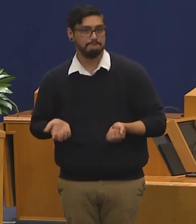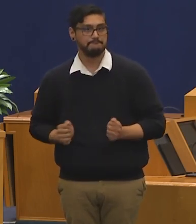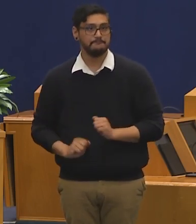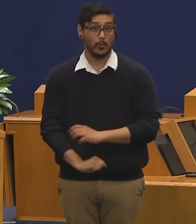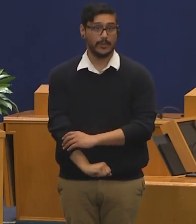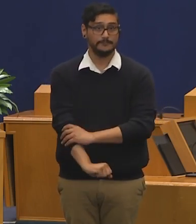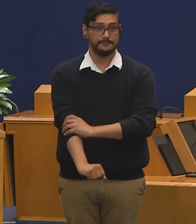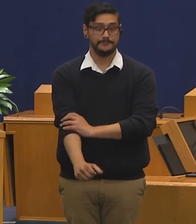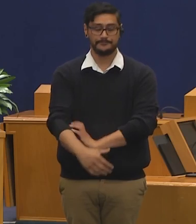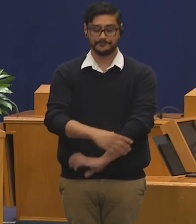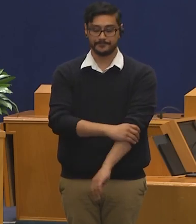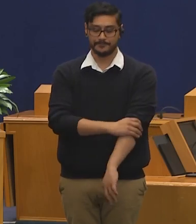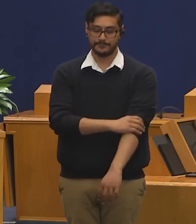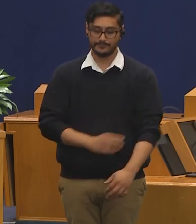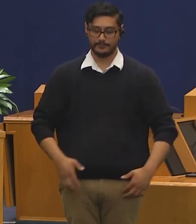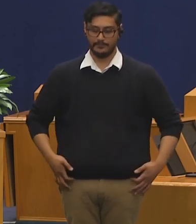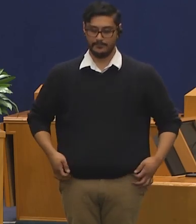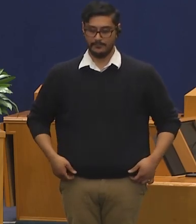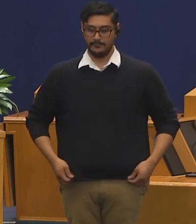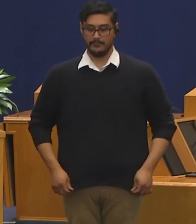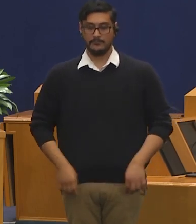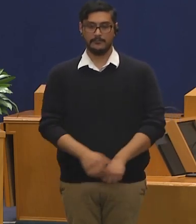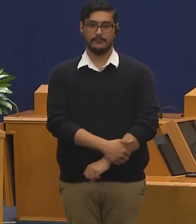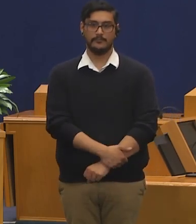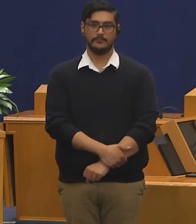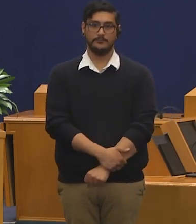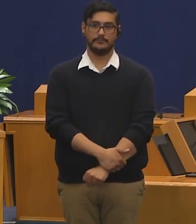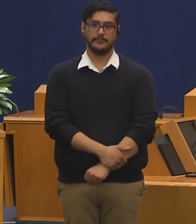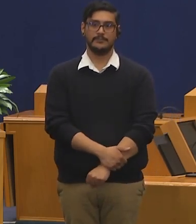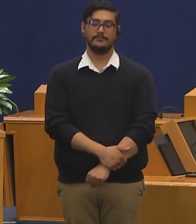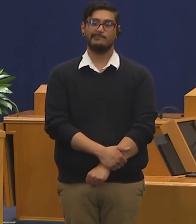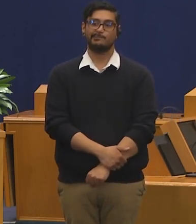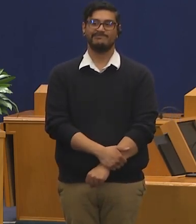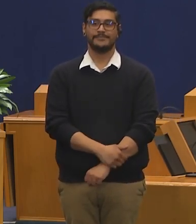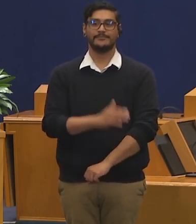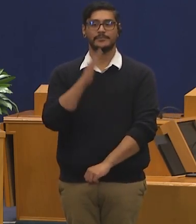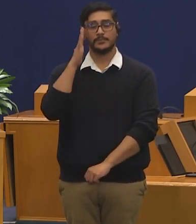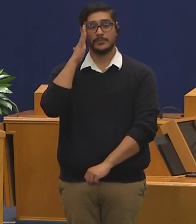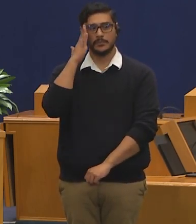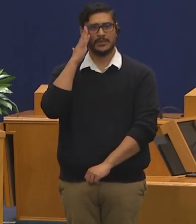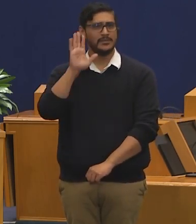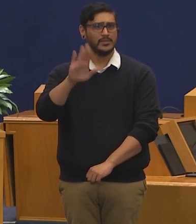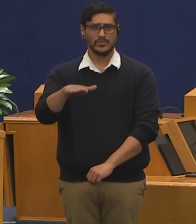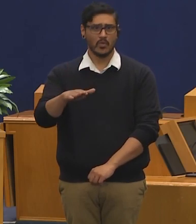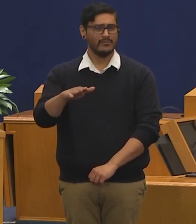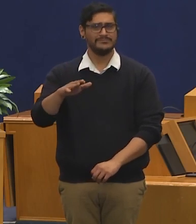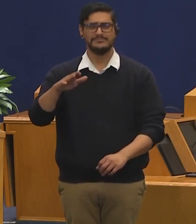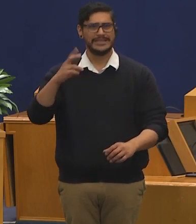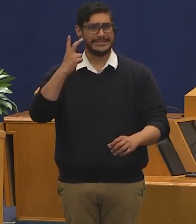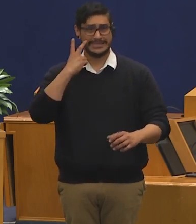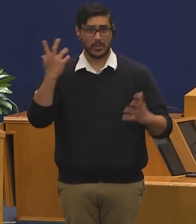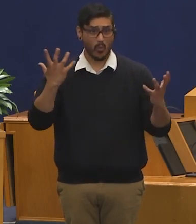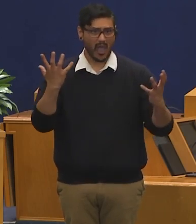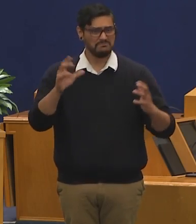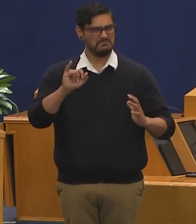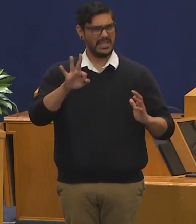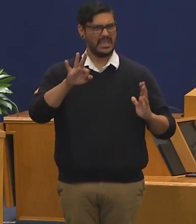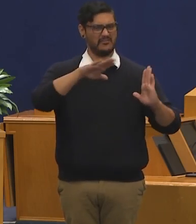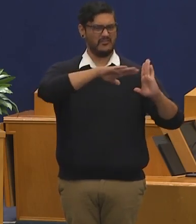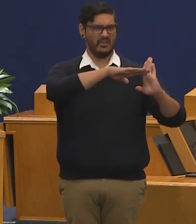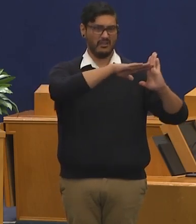Con eso, lo que vemos es que si aplastamos la curva, le dejamos que los